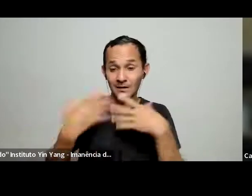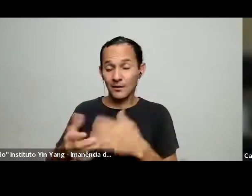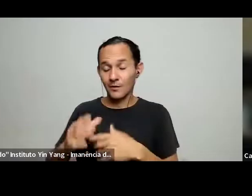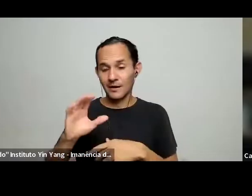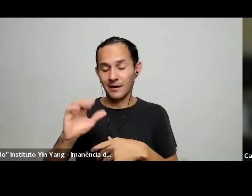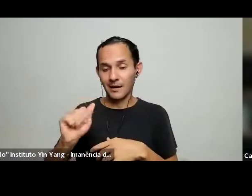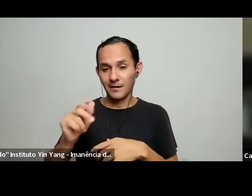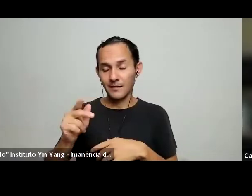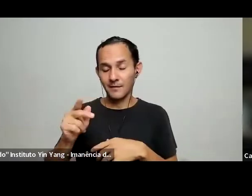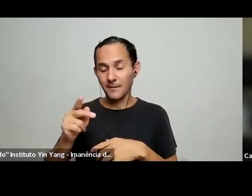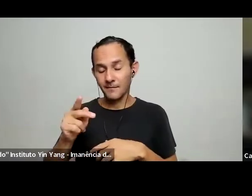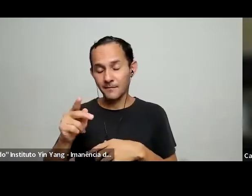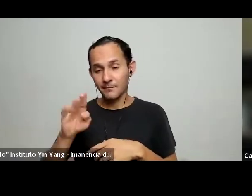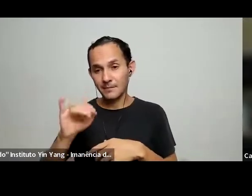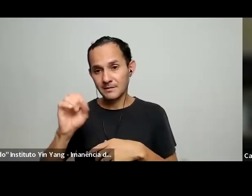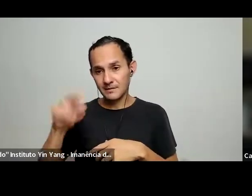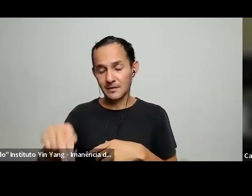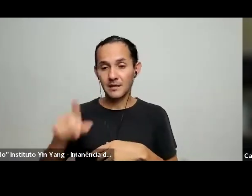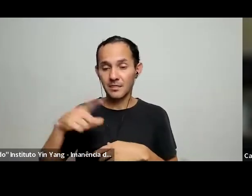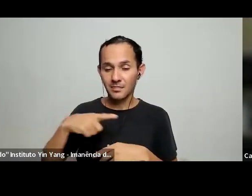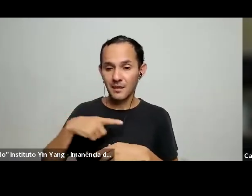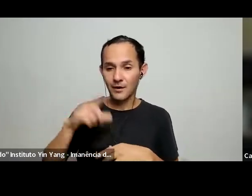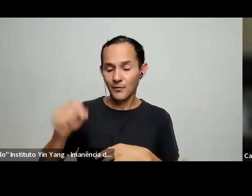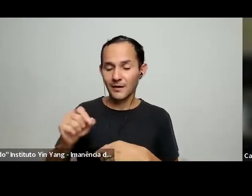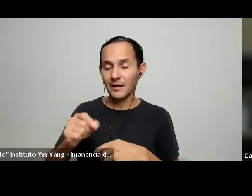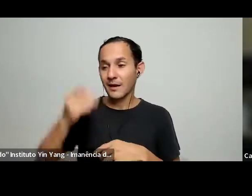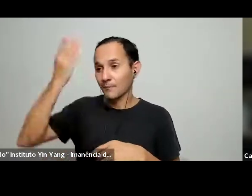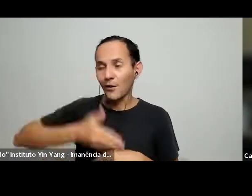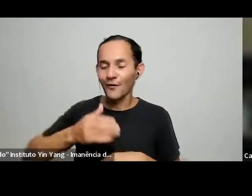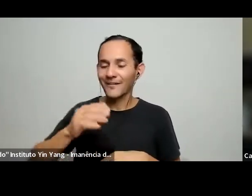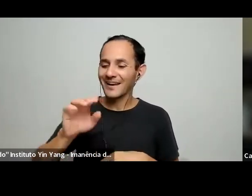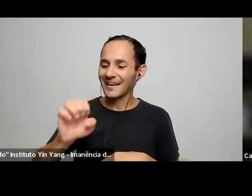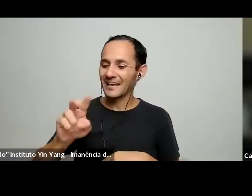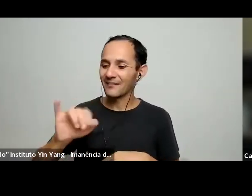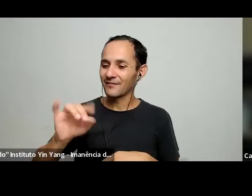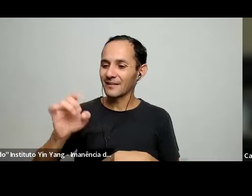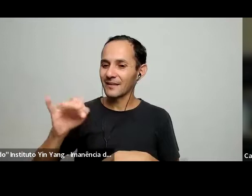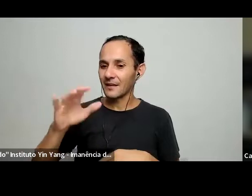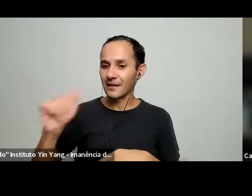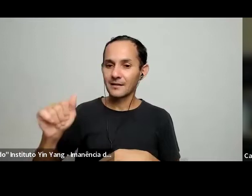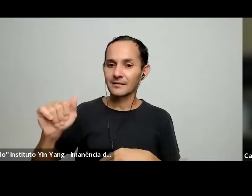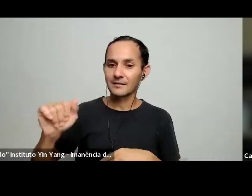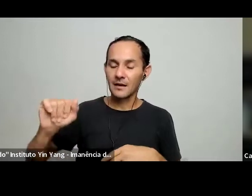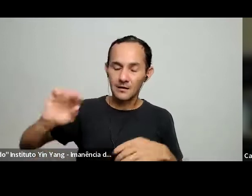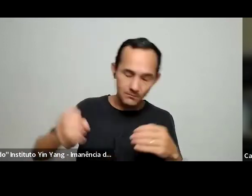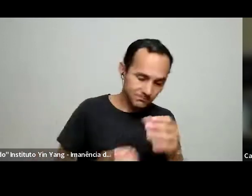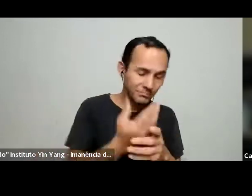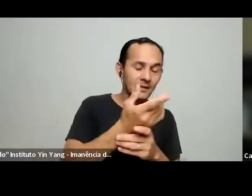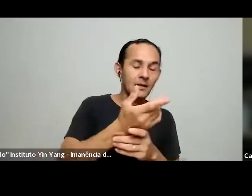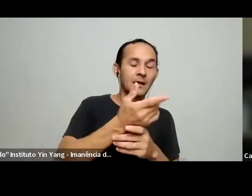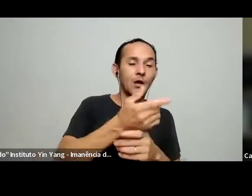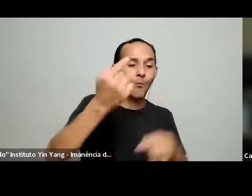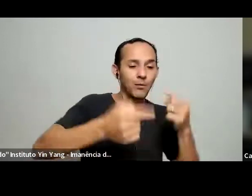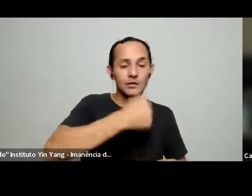ele tem uma função de trazer as evidências para que elas virem políticas públicas. A gente já tem